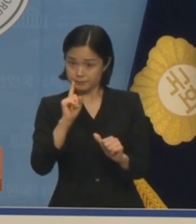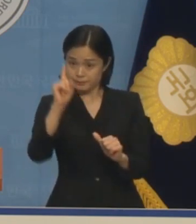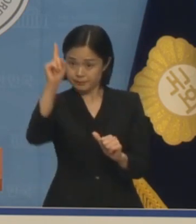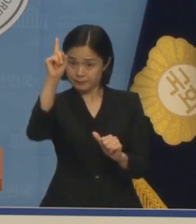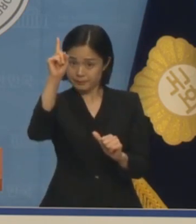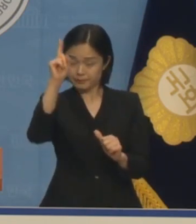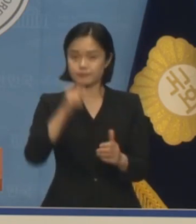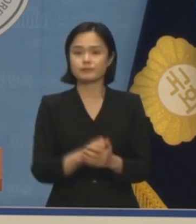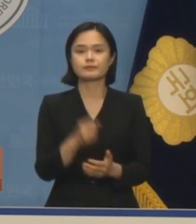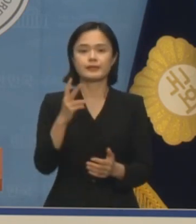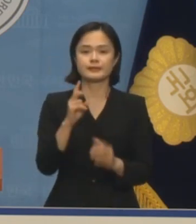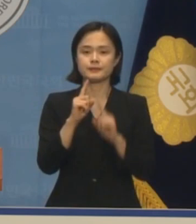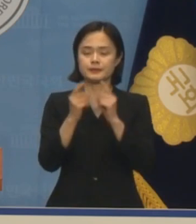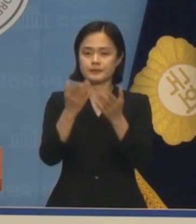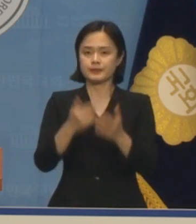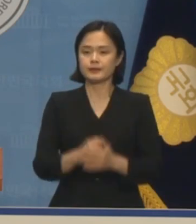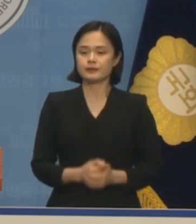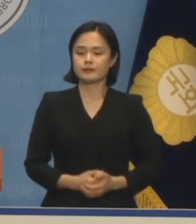다시 하겠습니다.